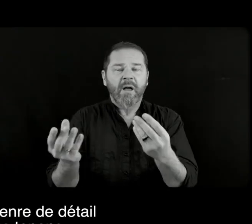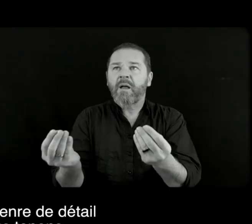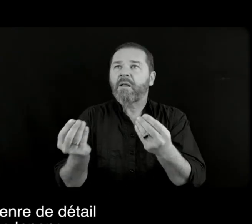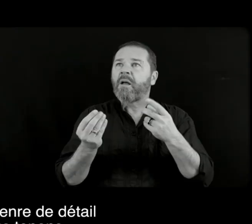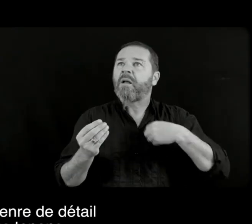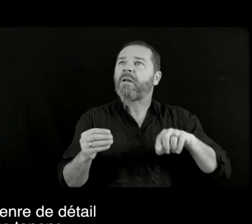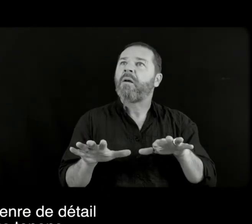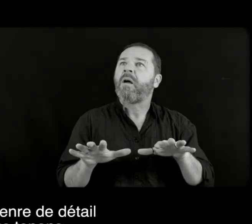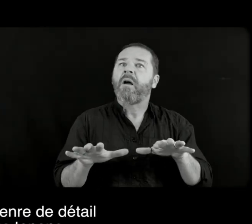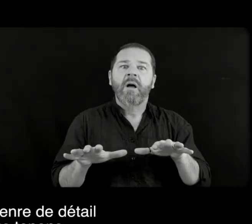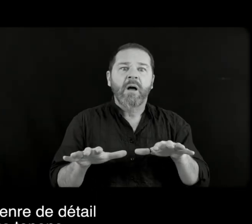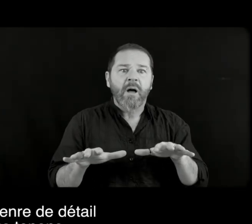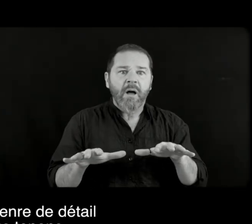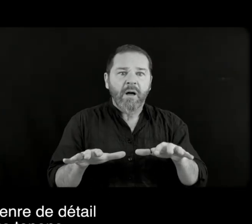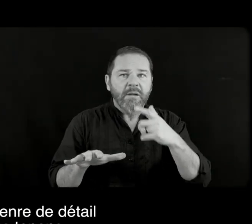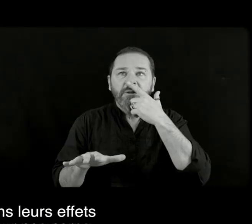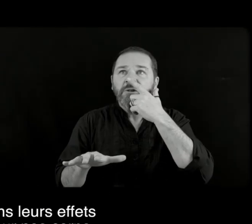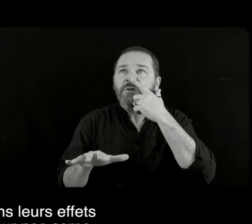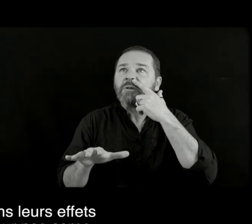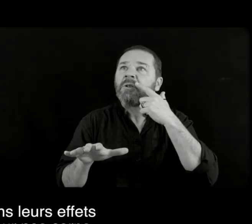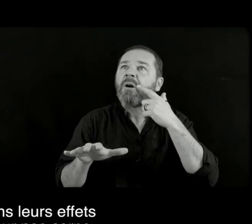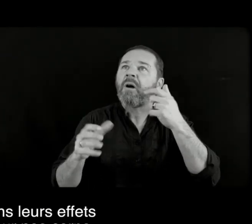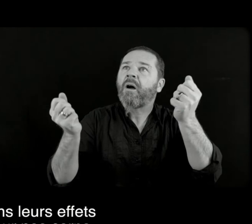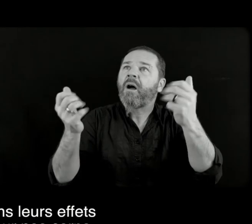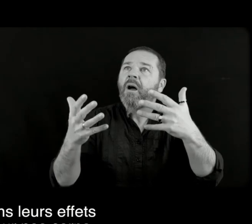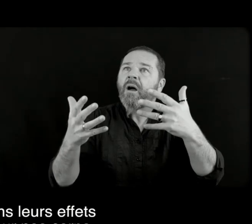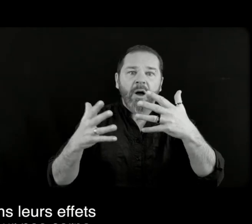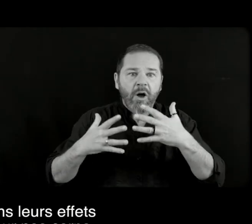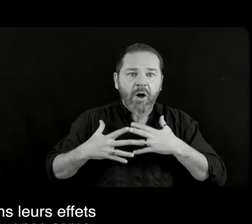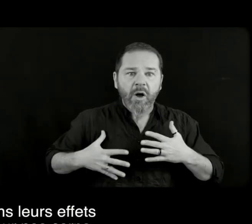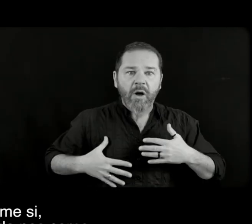C'est à ce genre de détails que nous tenons. Nous sentons leur effet